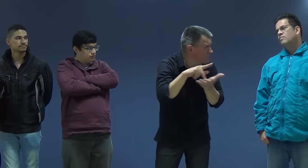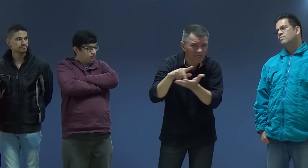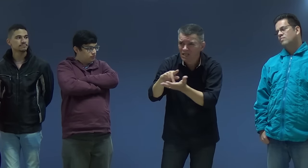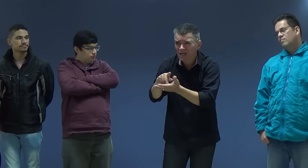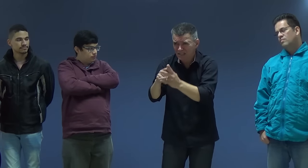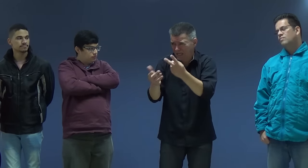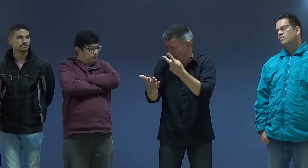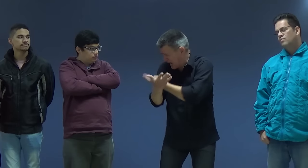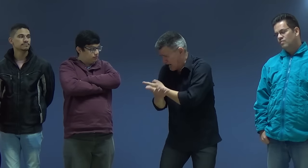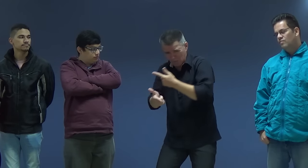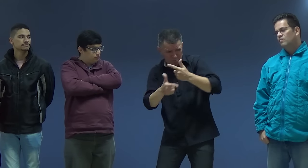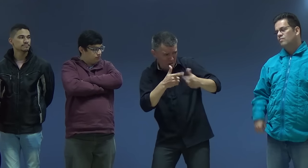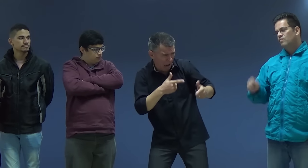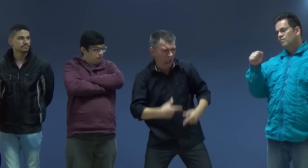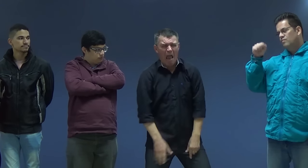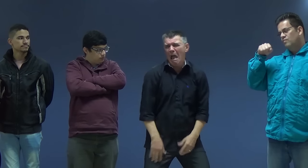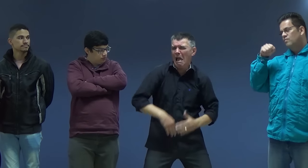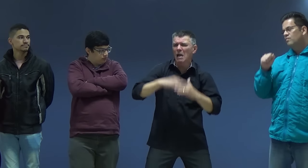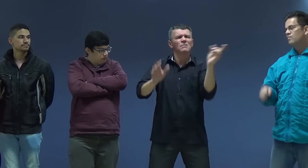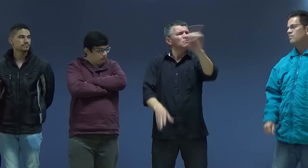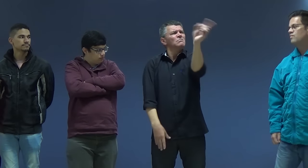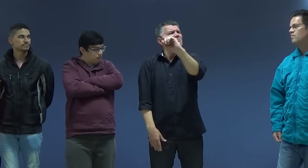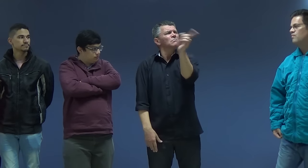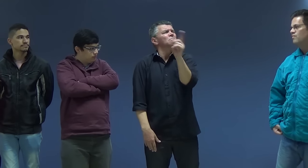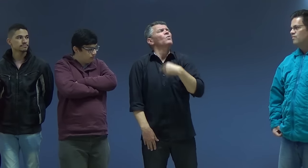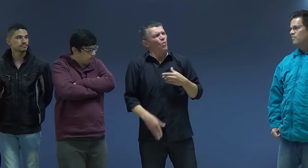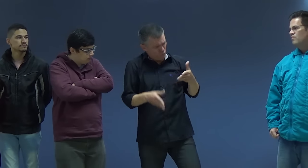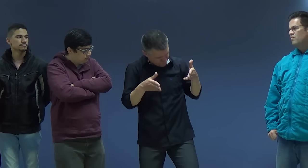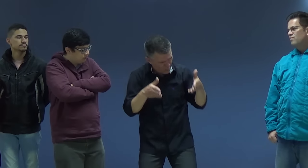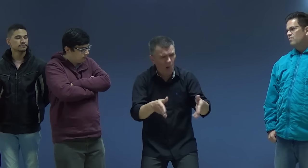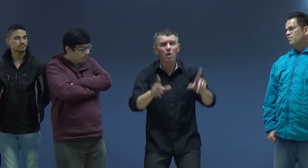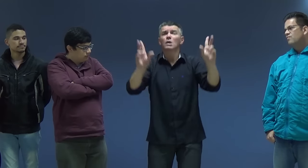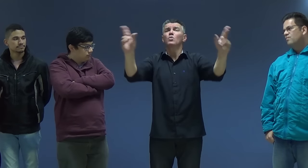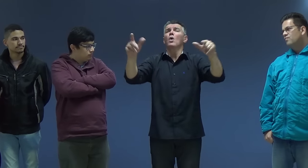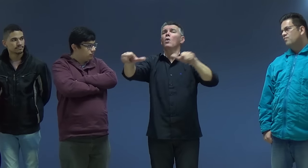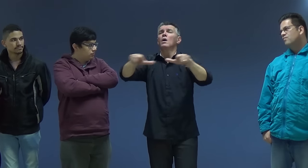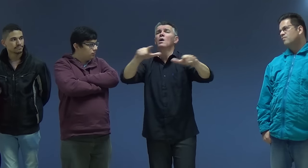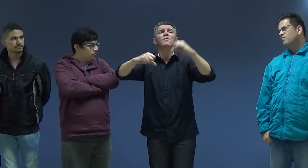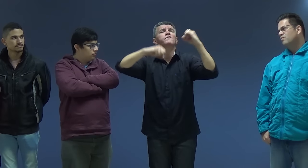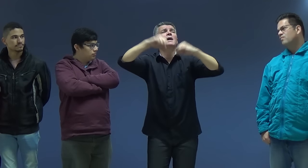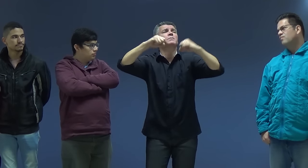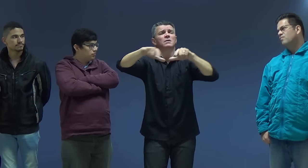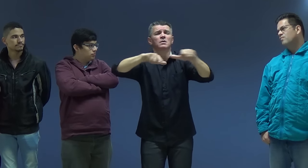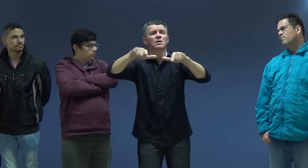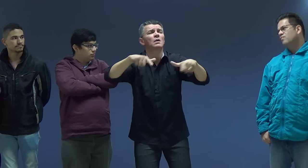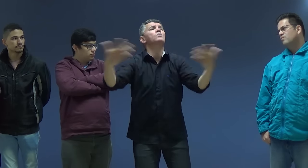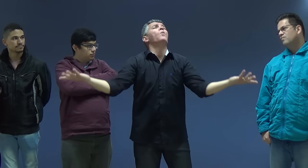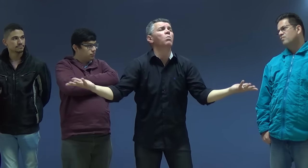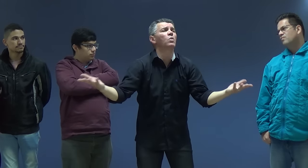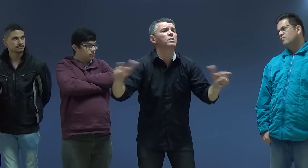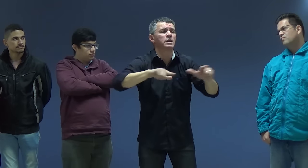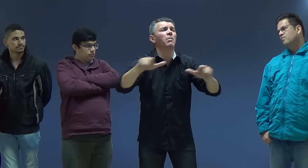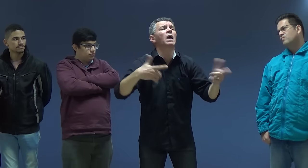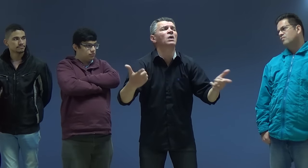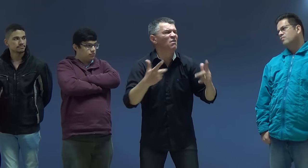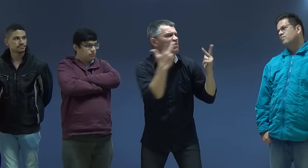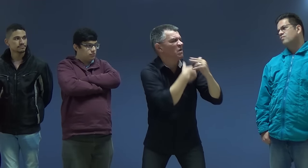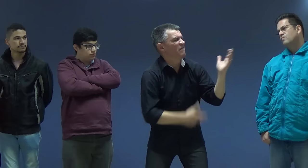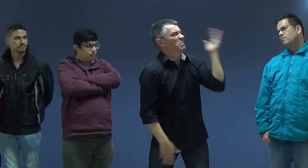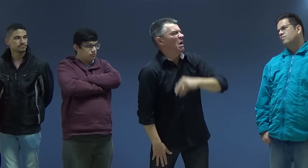Não é verdade? Né? Vai ter erros, vai ter problemas. É igual trabalho em fábrica. Né?